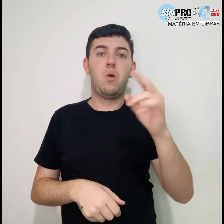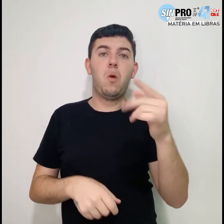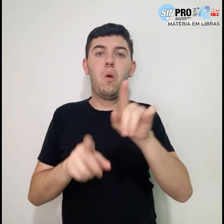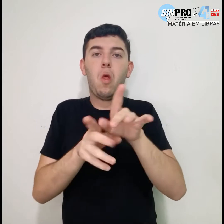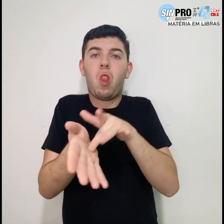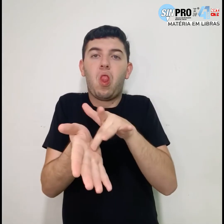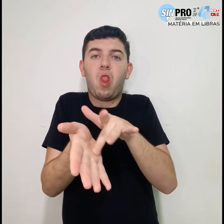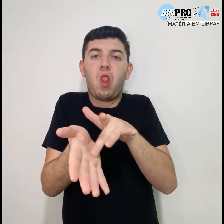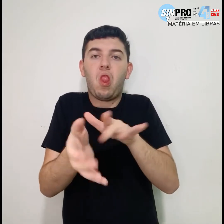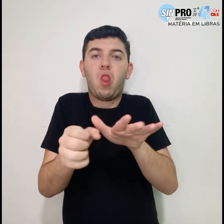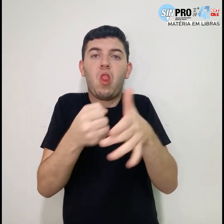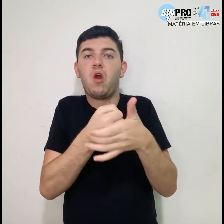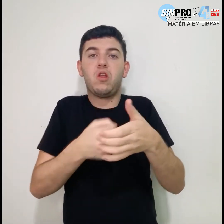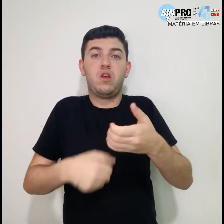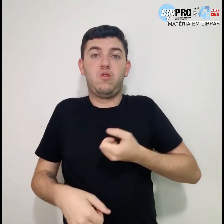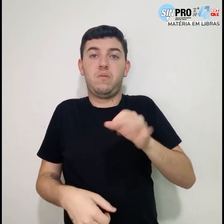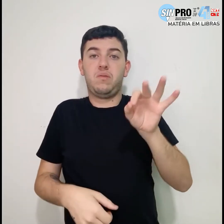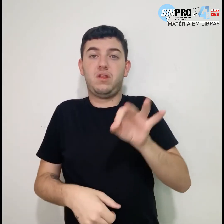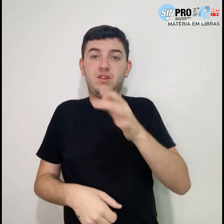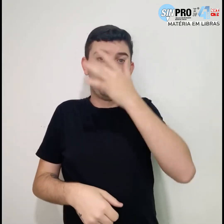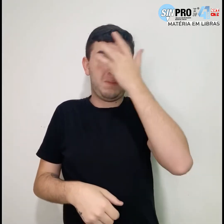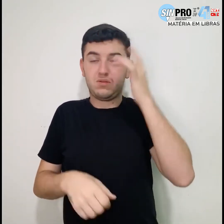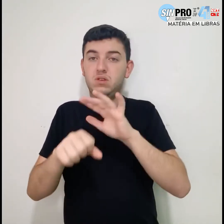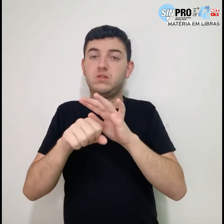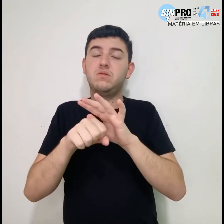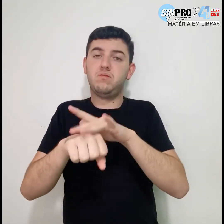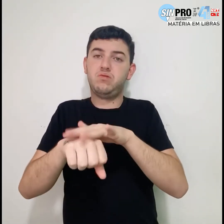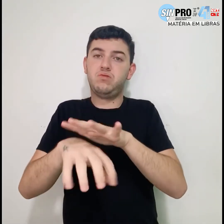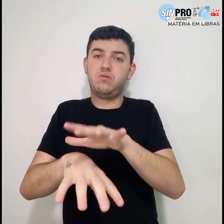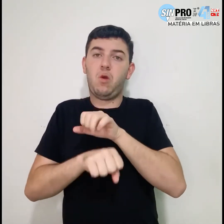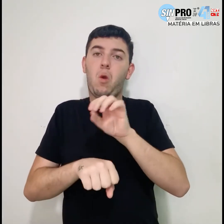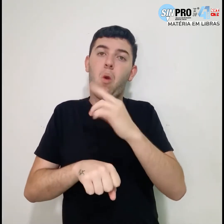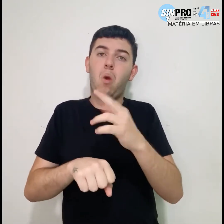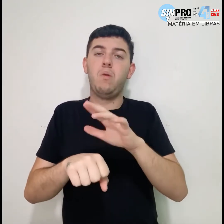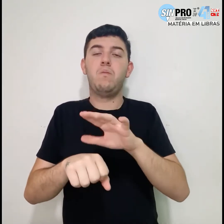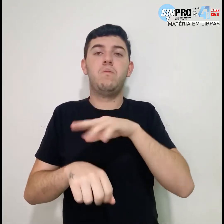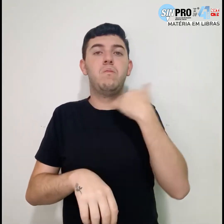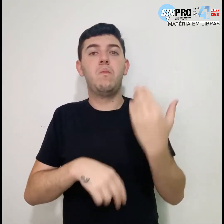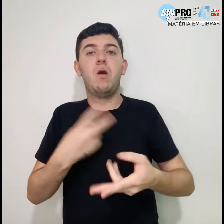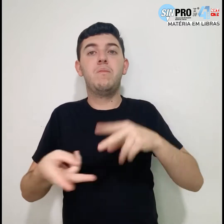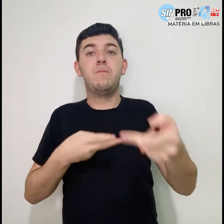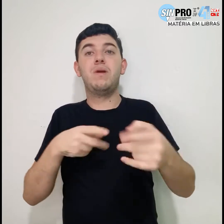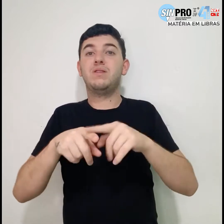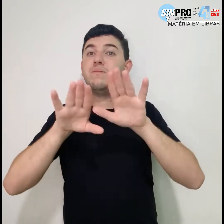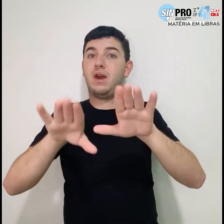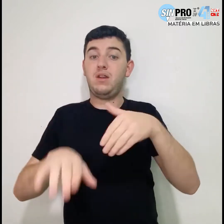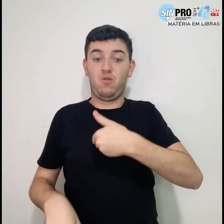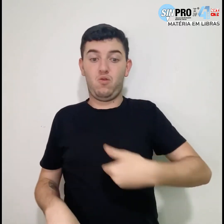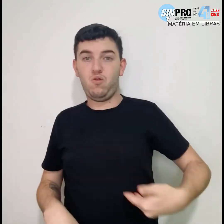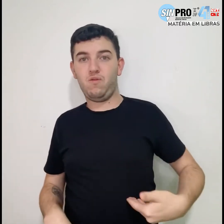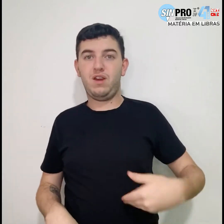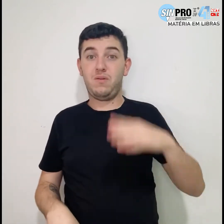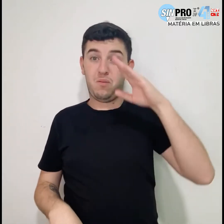números, como vem insistentemente fazendo o governo Jair Bolsonaro,